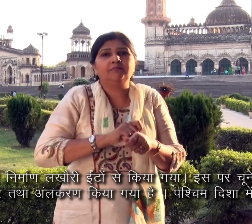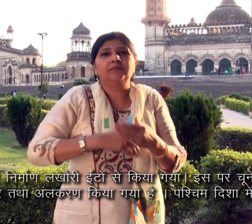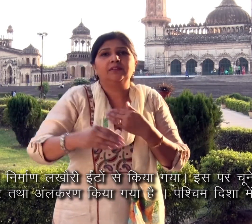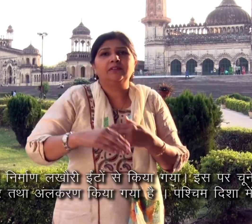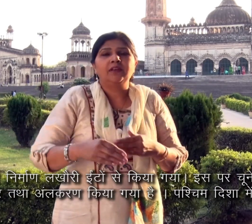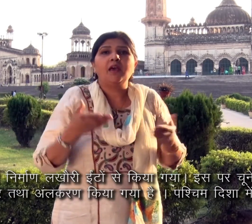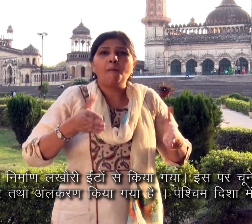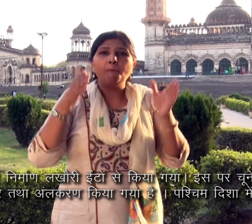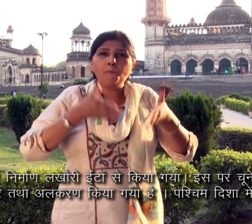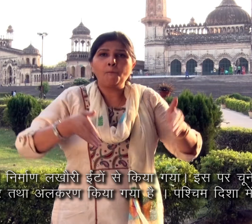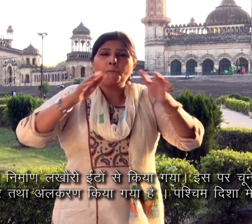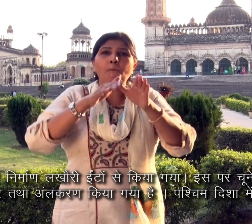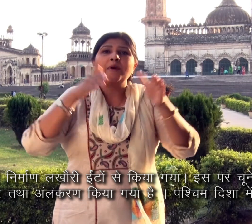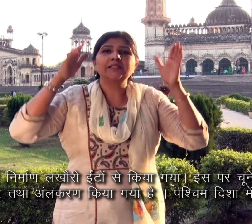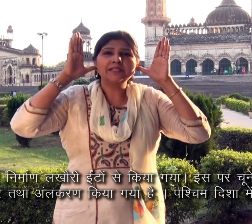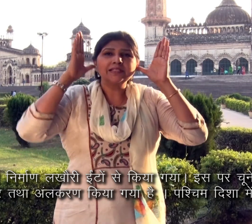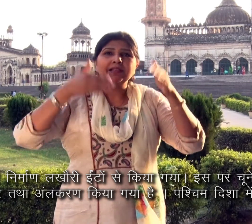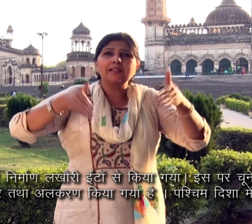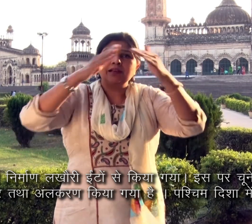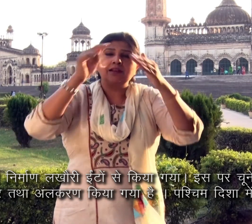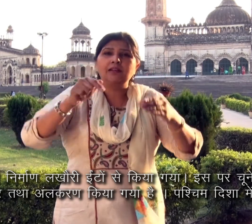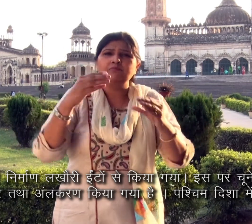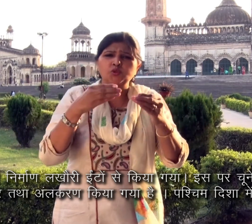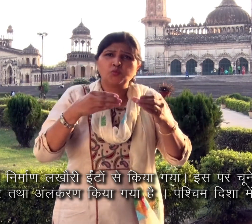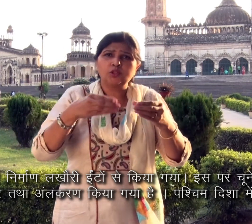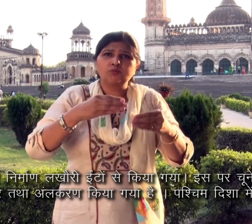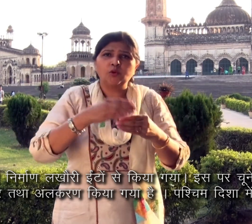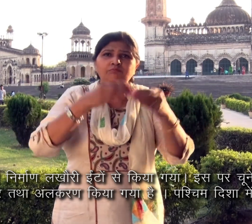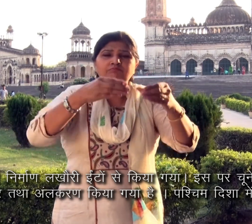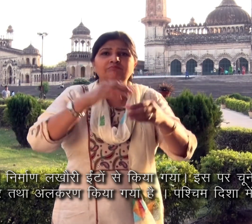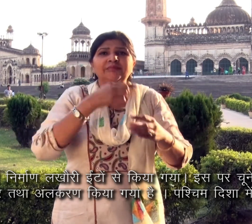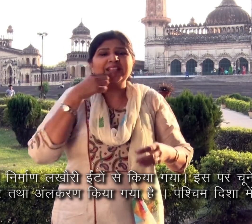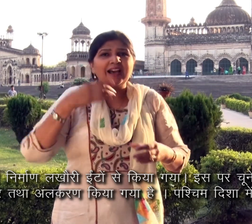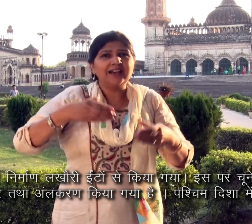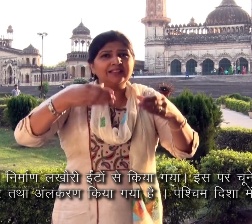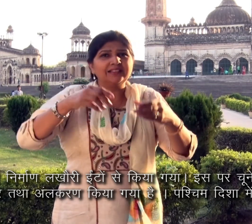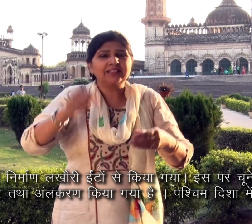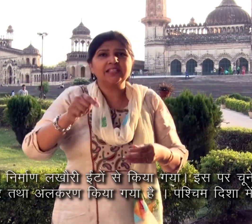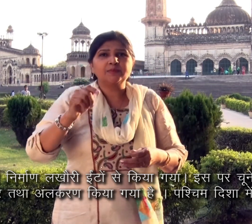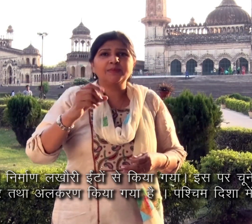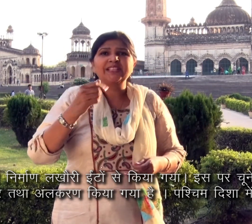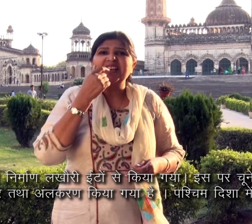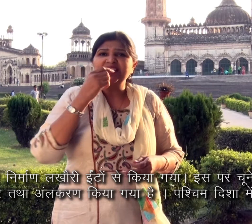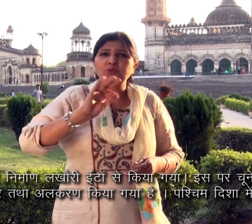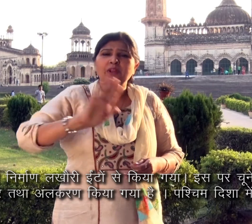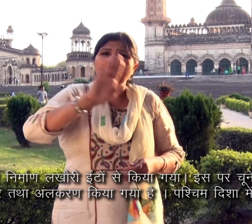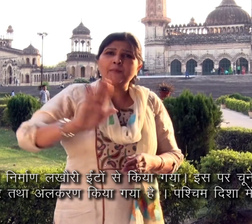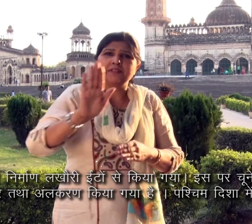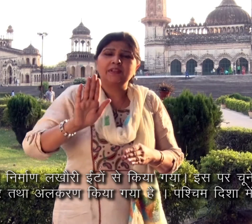मस्जिद का निर्माण लखौरी ईंटों से किया गया है। इस पर चूने के मसाले से पलस्तर तथा अलंकरण